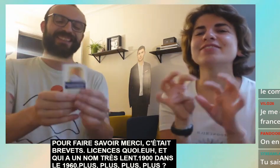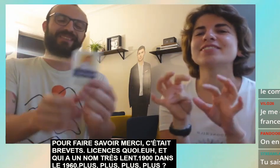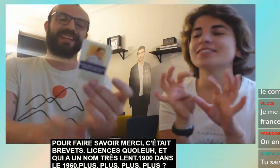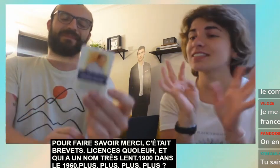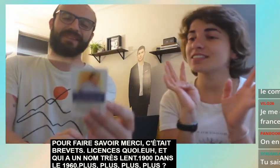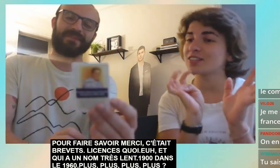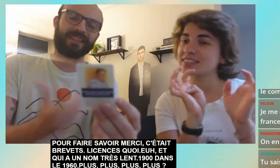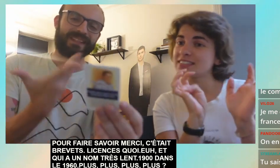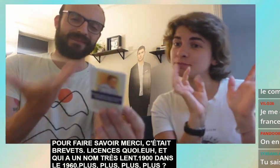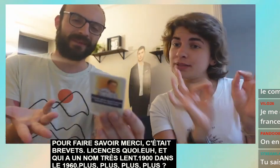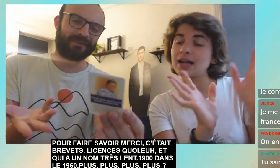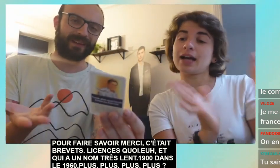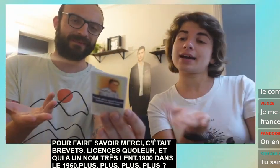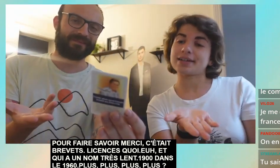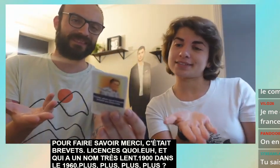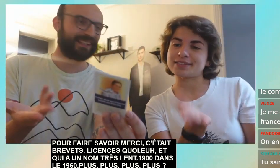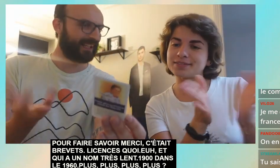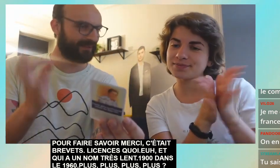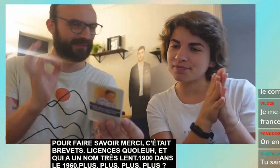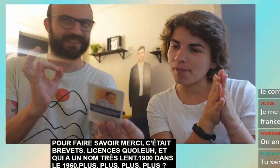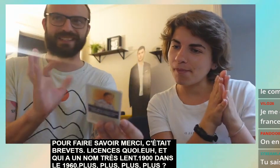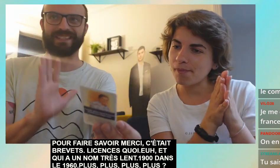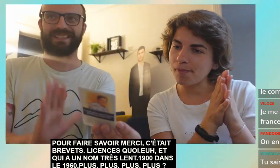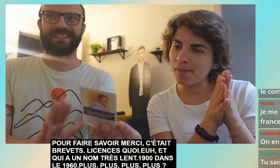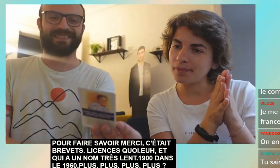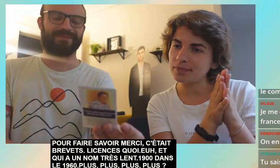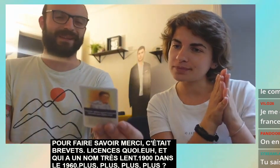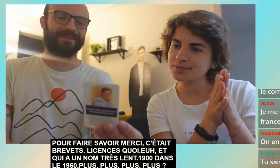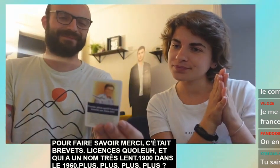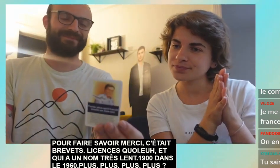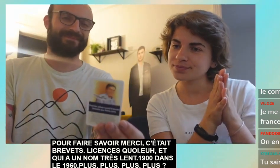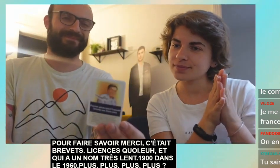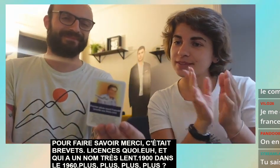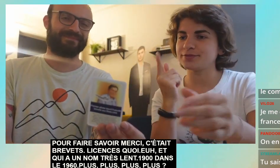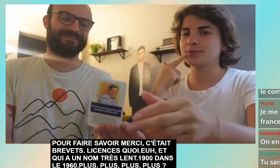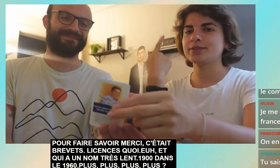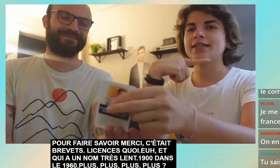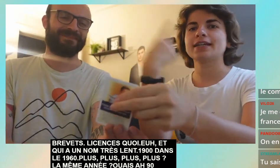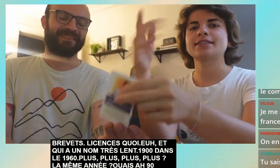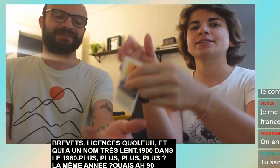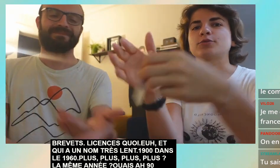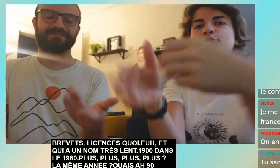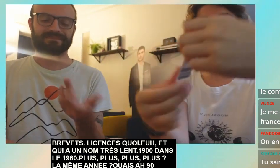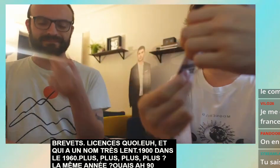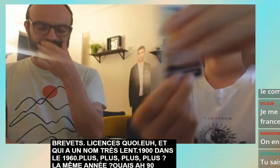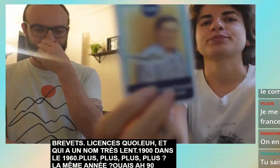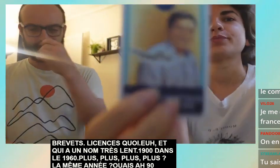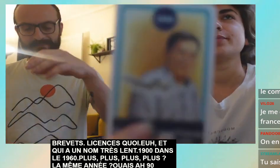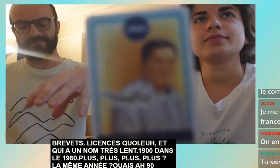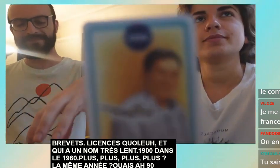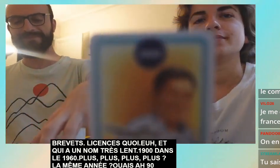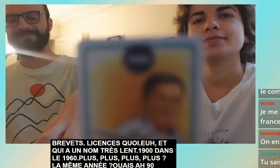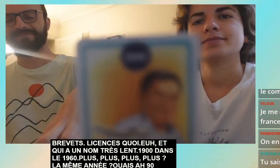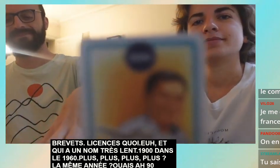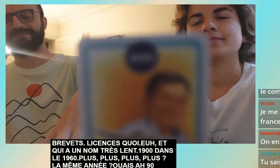Ouais. Peut-être 90 effectivement, pile. voilà. Ah! 90. Voilà. Mettez la tête aux gens.